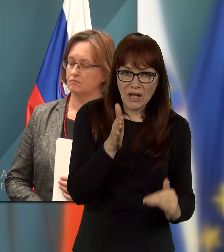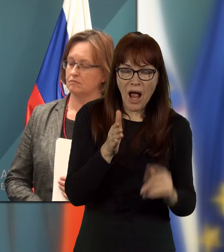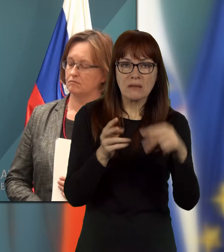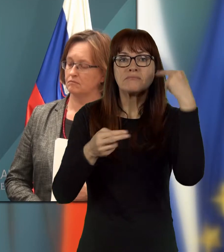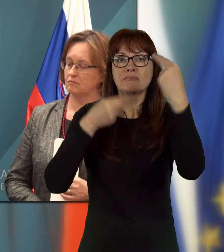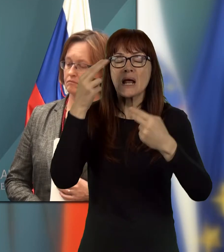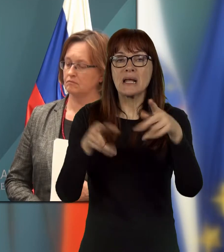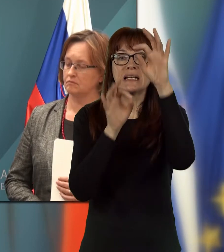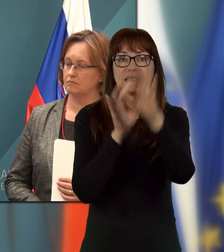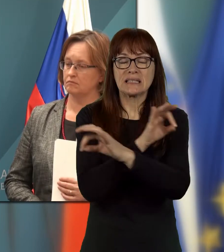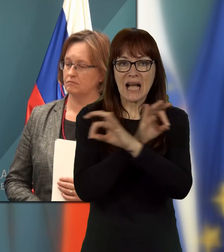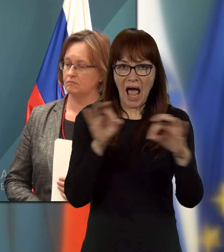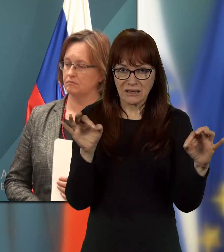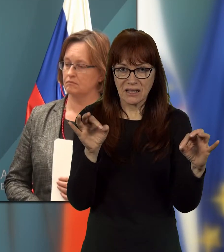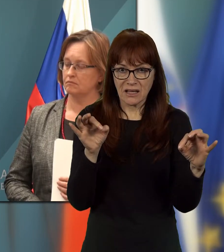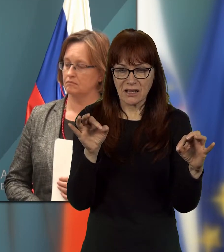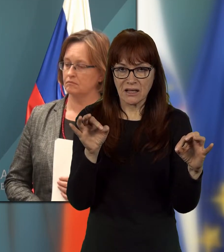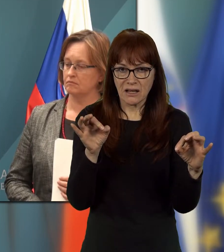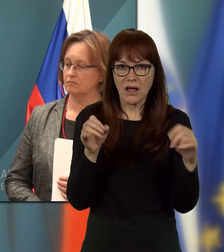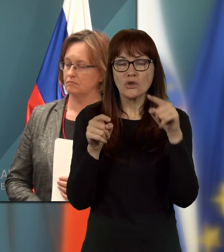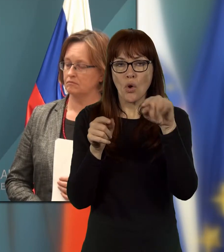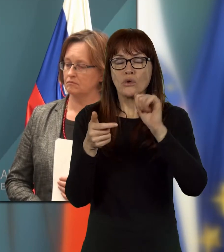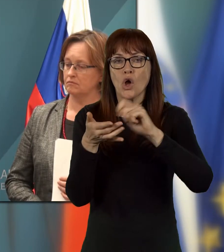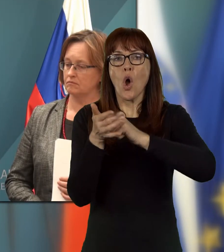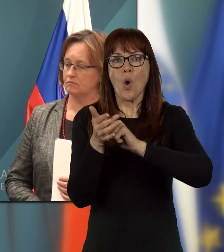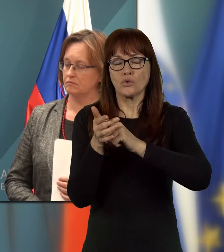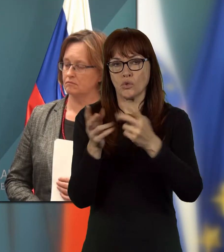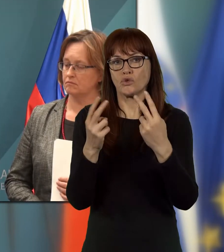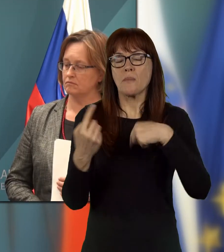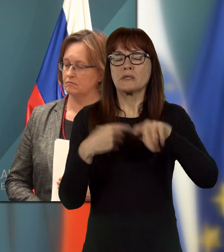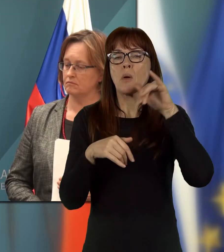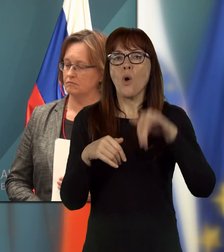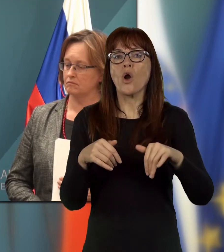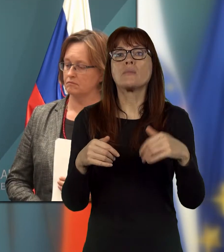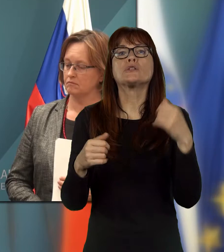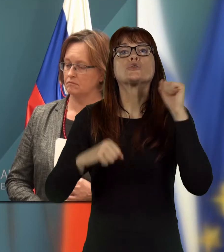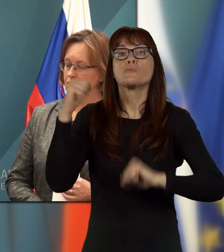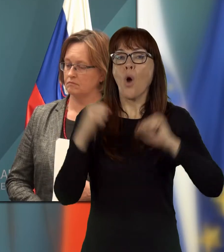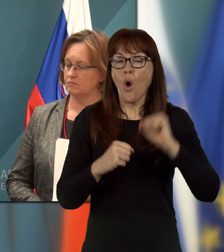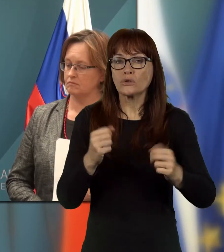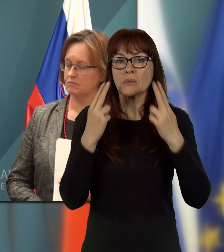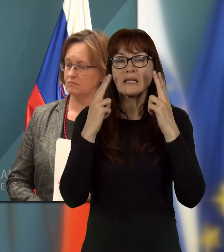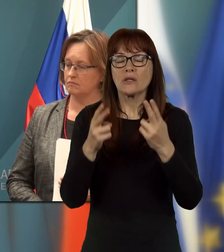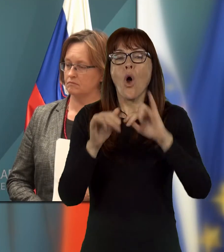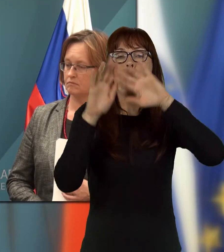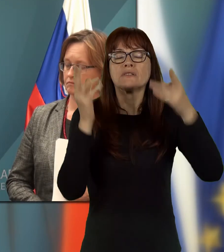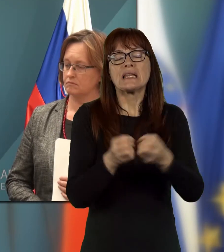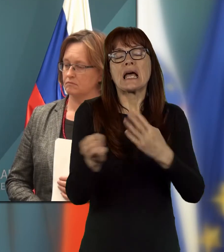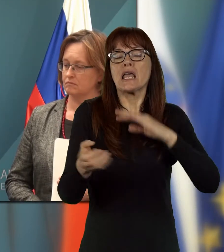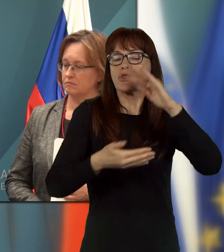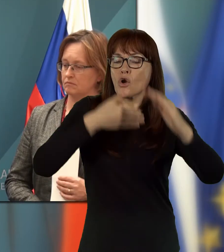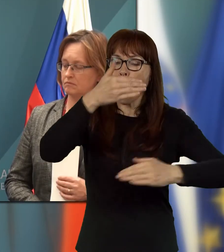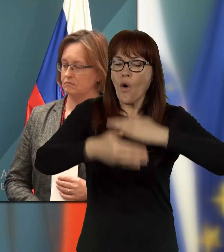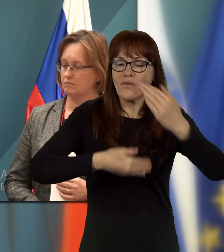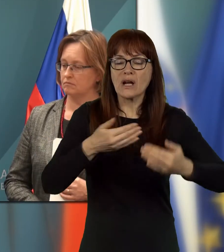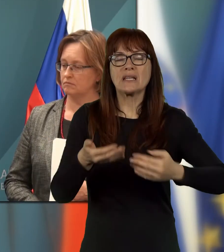boste prebirali to strategijo, je to tisti ključ. Mi smo morali biti sposobni, glede na to, kako se svet hitro